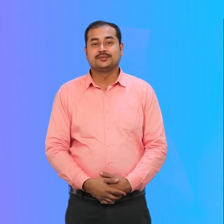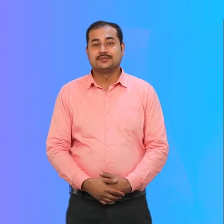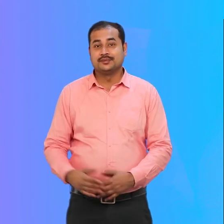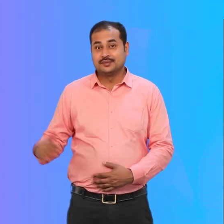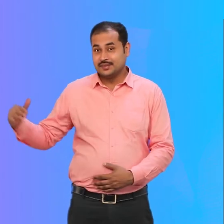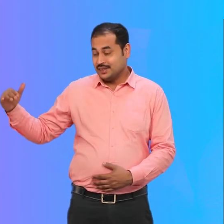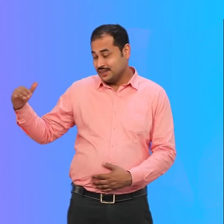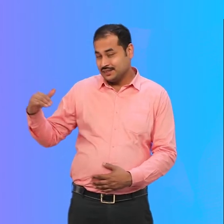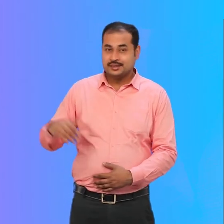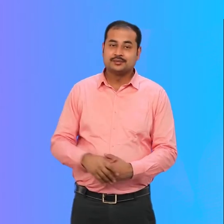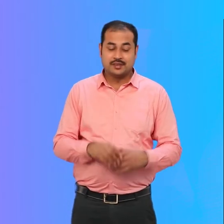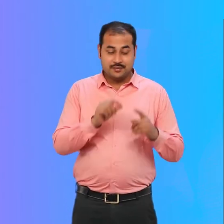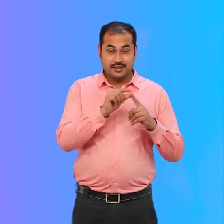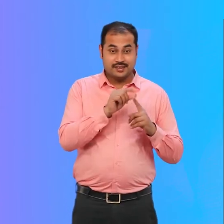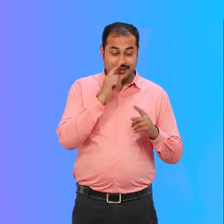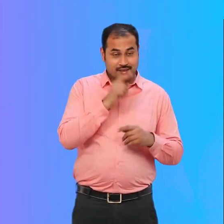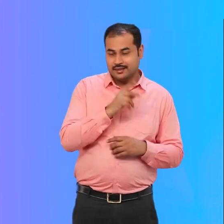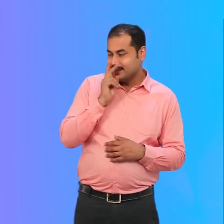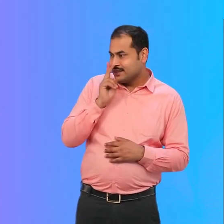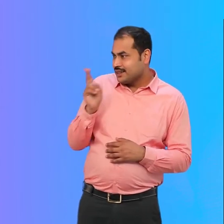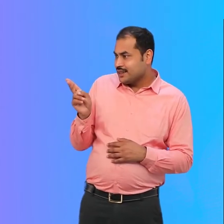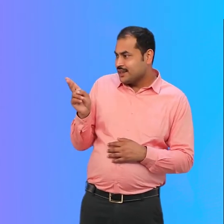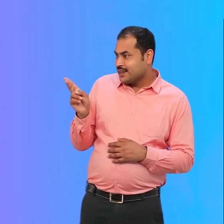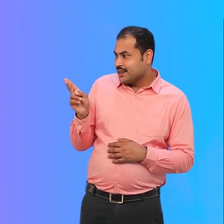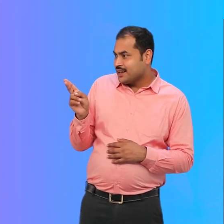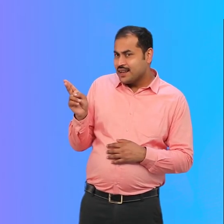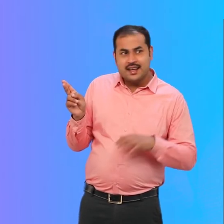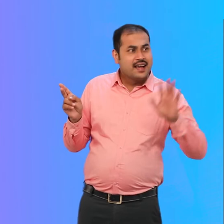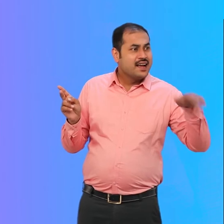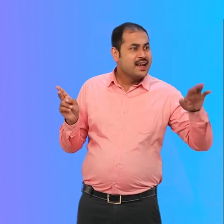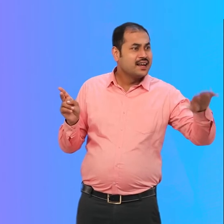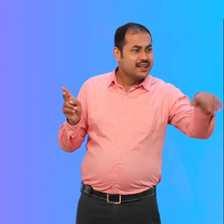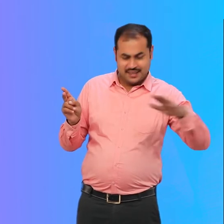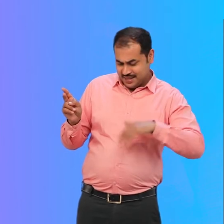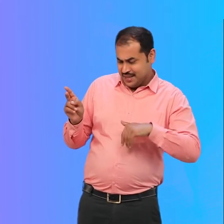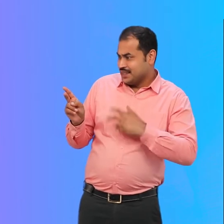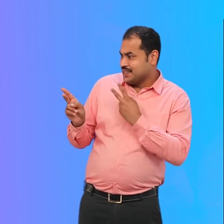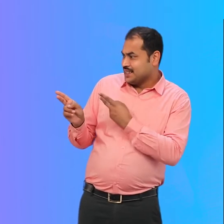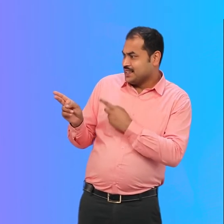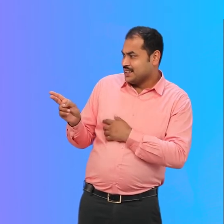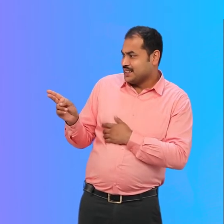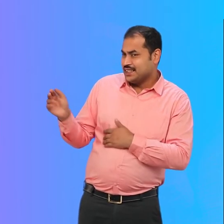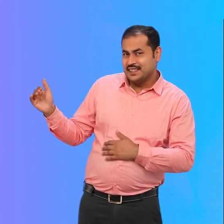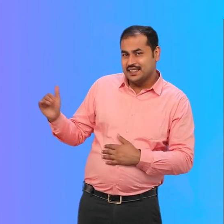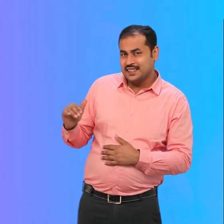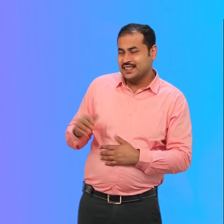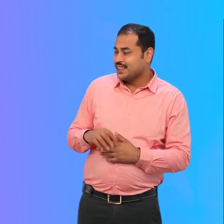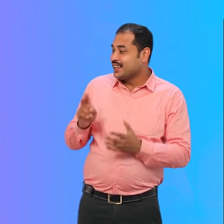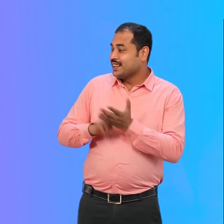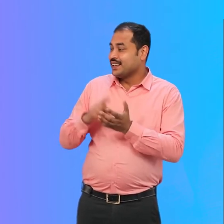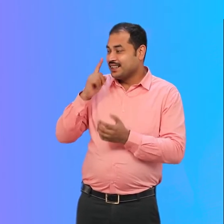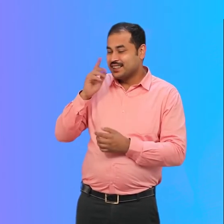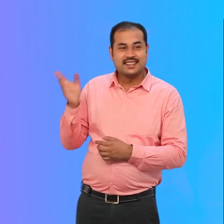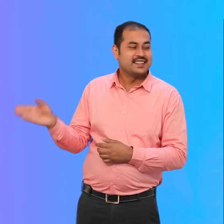कि उसे आता देखकर प्रिया कहती है है अरे वे देखो नीति